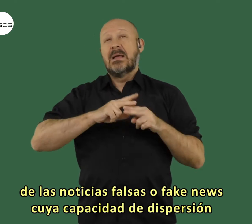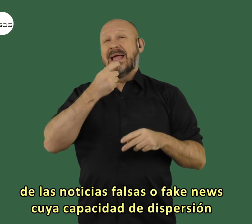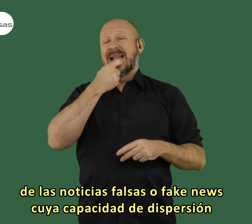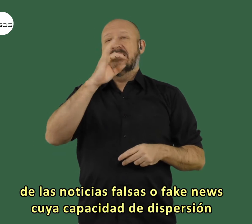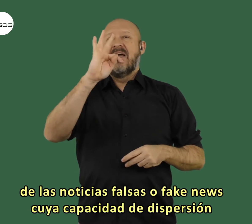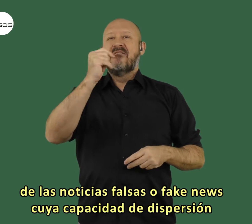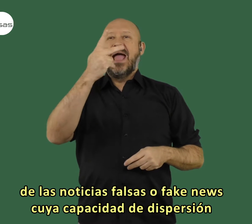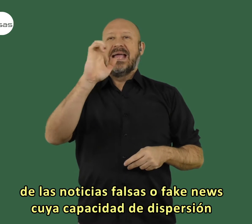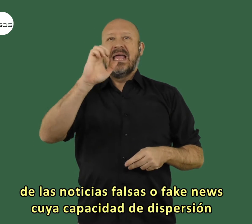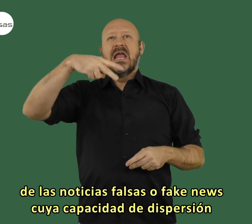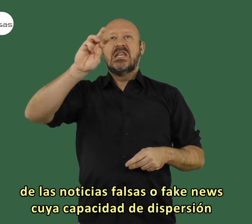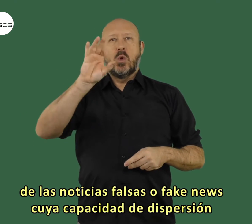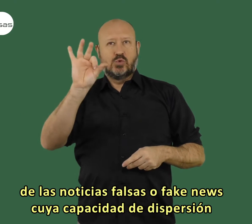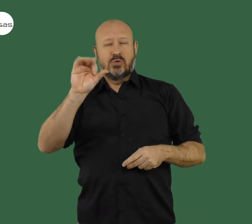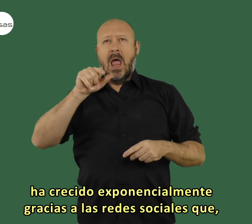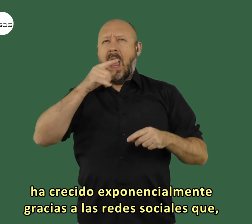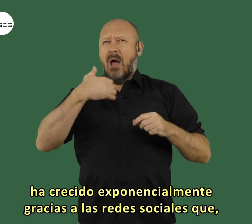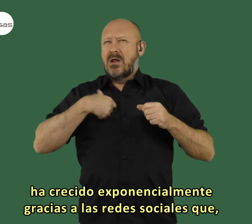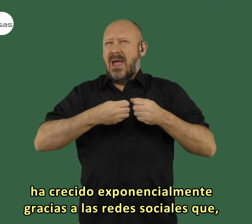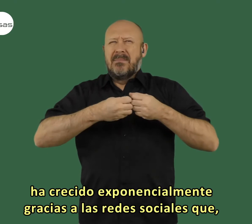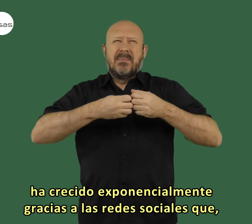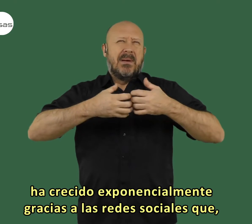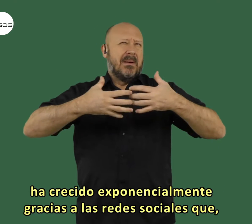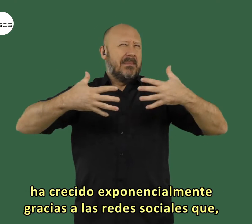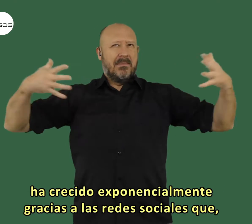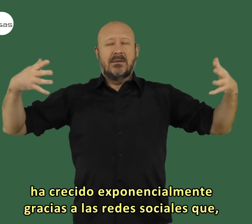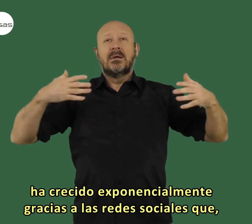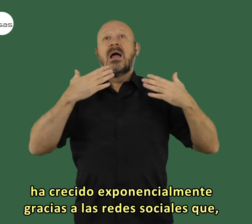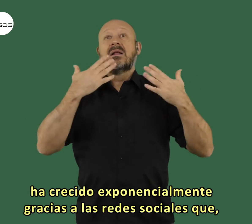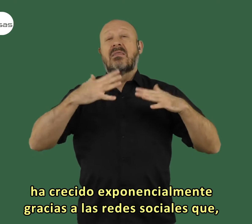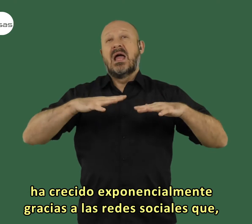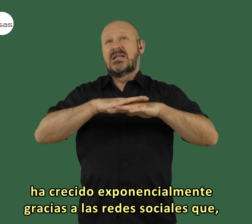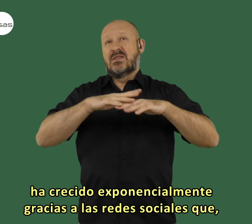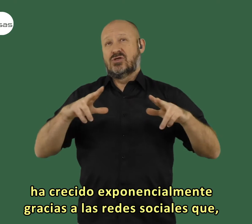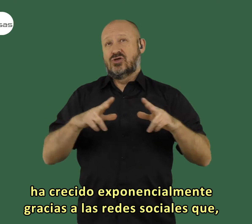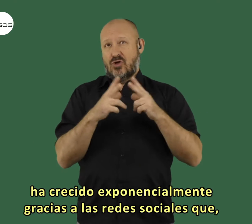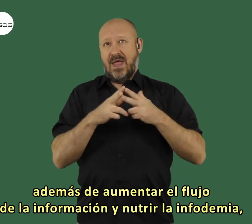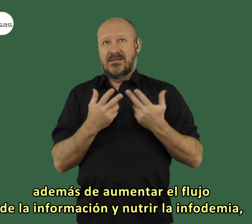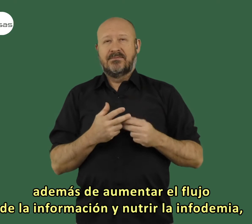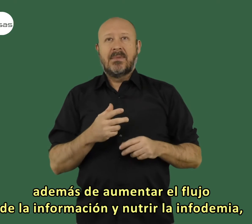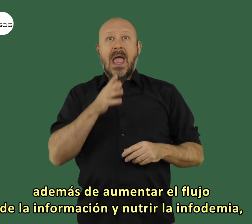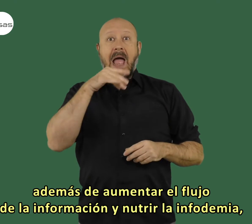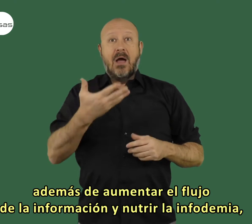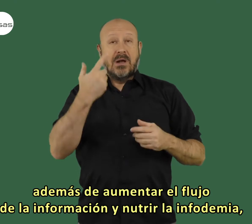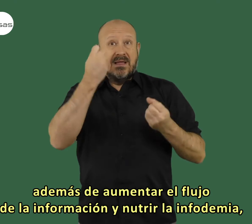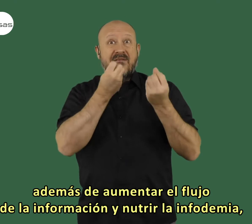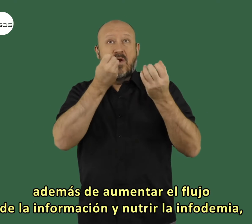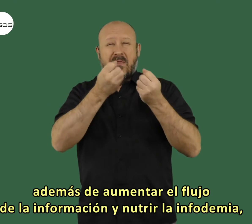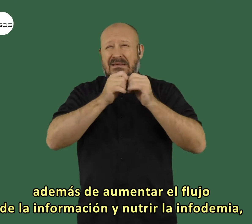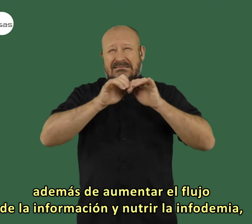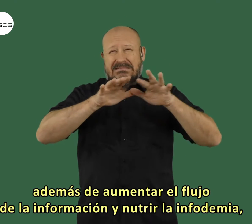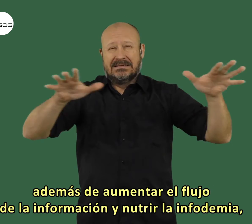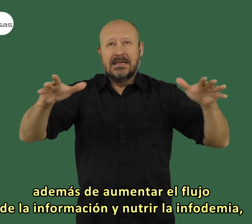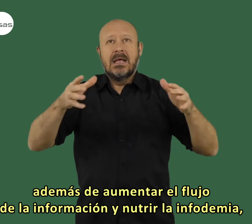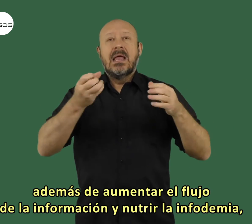o fake news, cuya capacidad de dispersión ha crecido exponencialmente gracias a las redes sociales que, además de aumentar el flujo